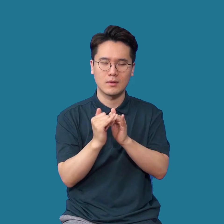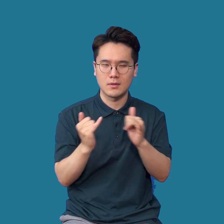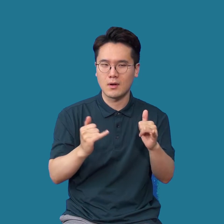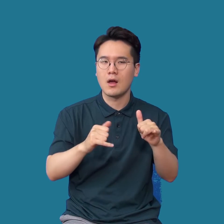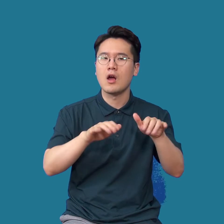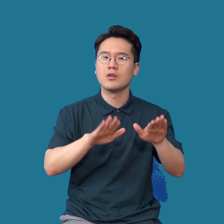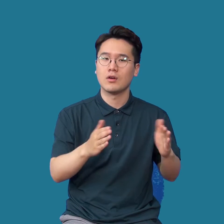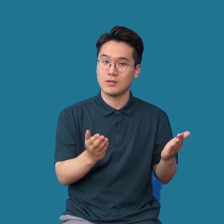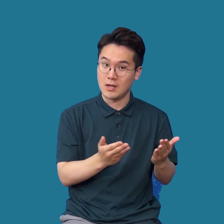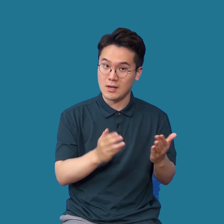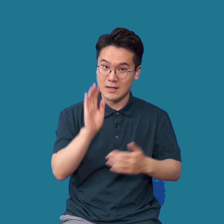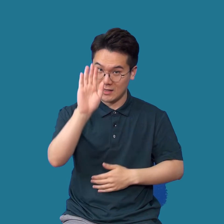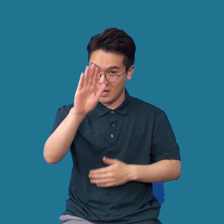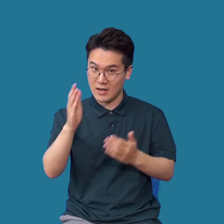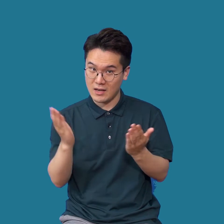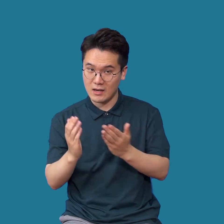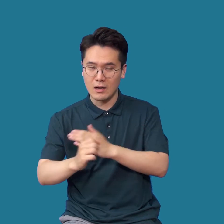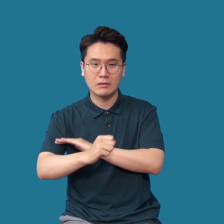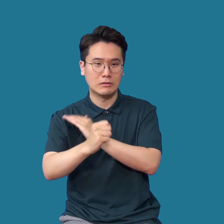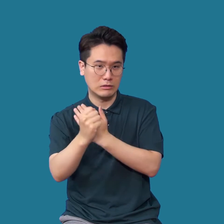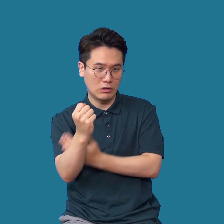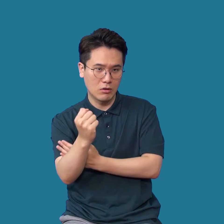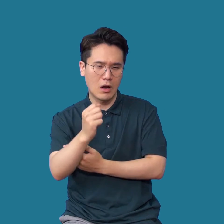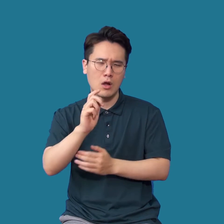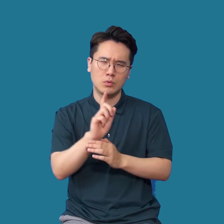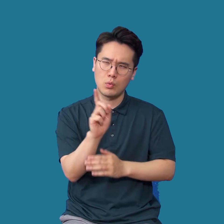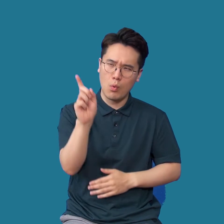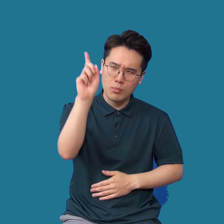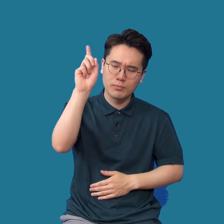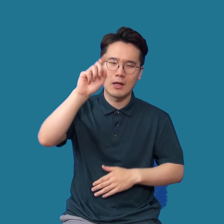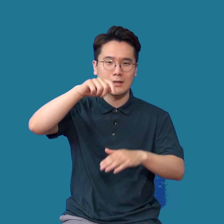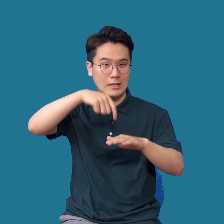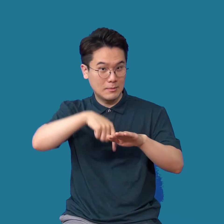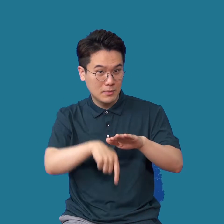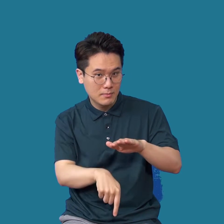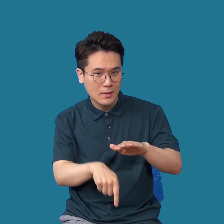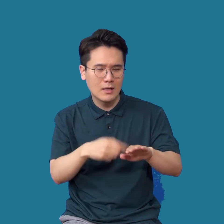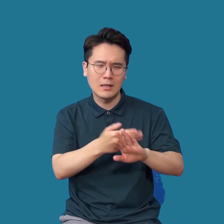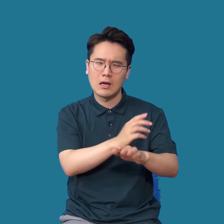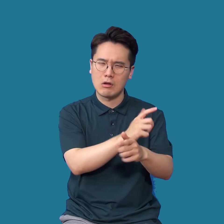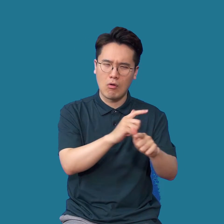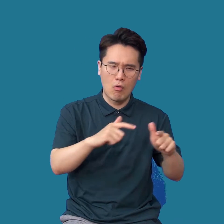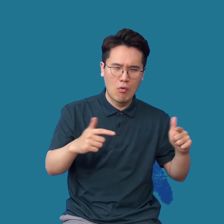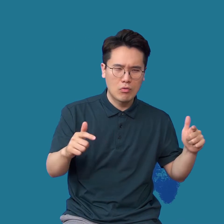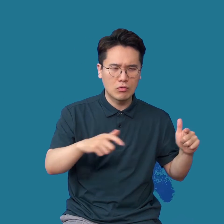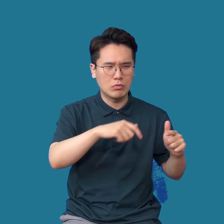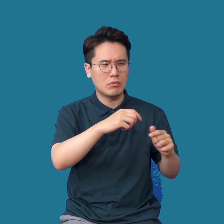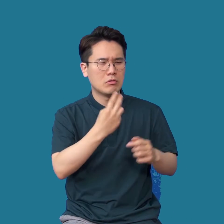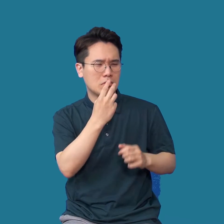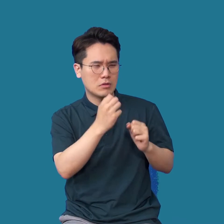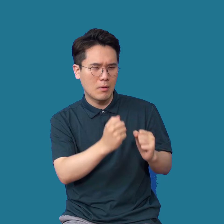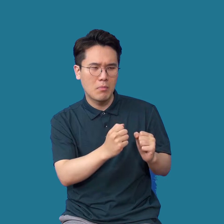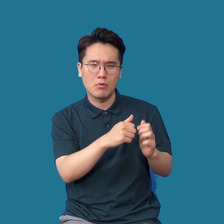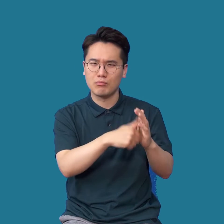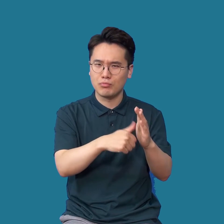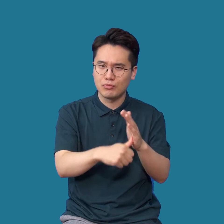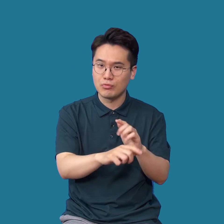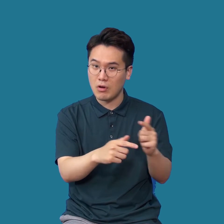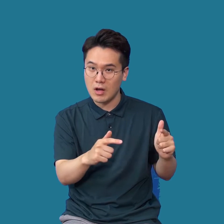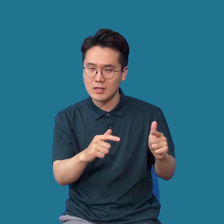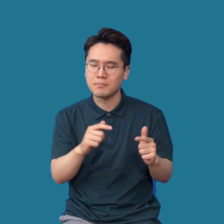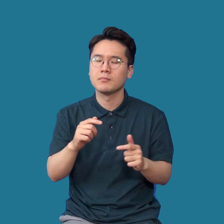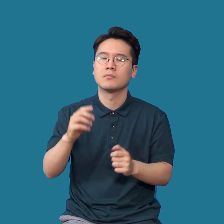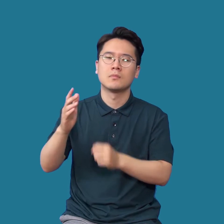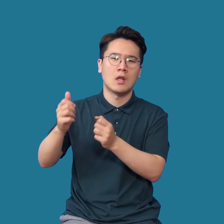현재일이나 장래일이나 능력이나 높음이나 깊음이나 다른 어떤 피조물이라도 우리를 우리 주 그리스도 예수 안에 있는